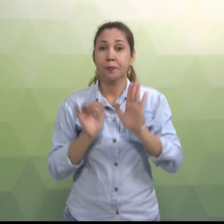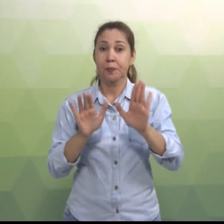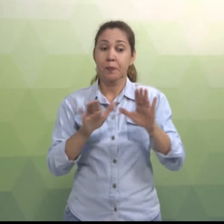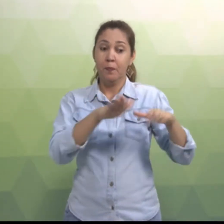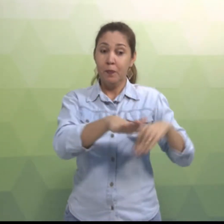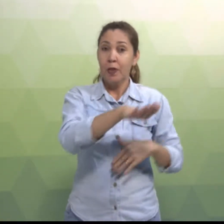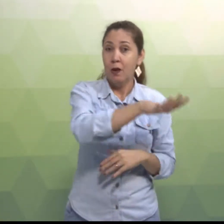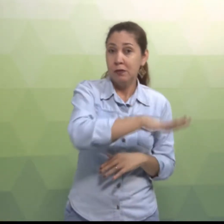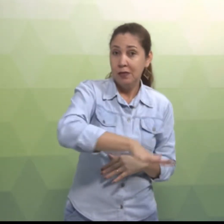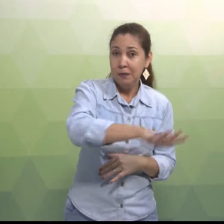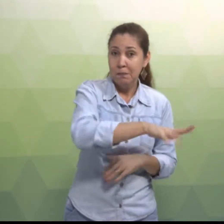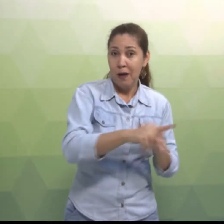interativo.